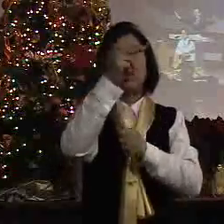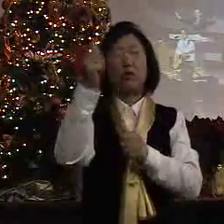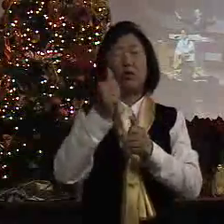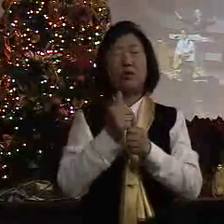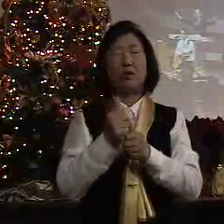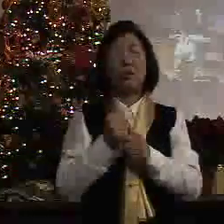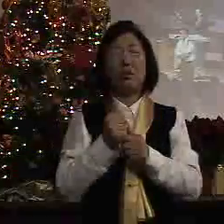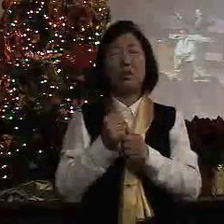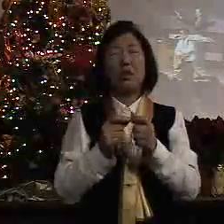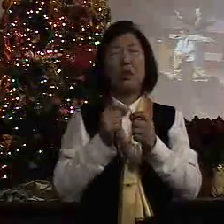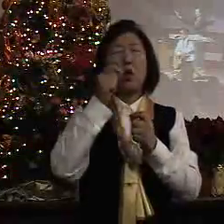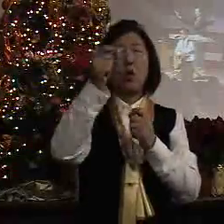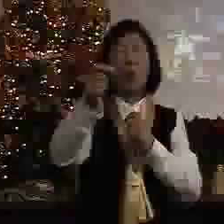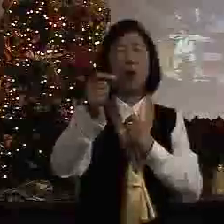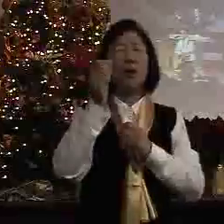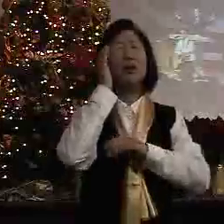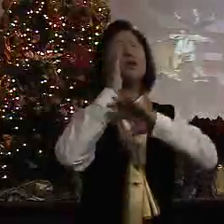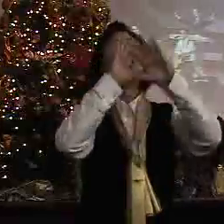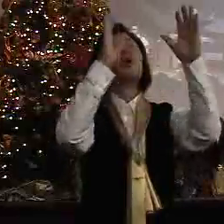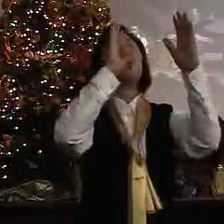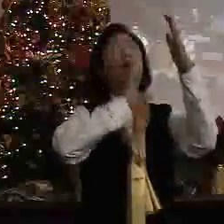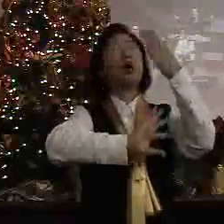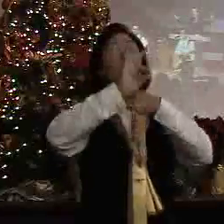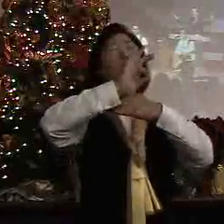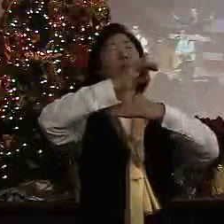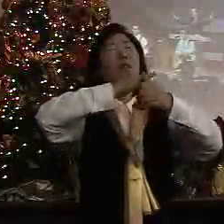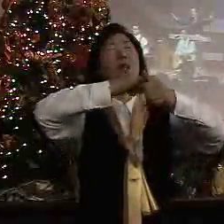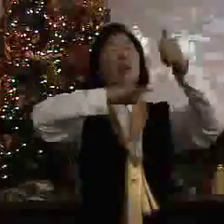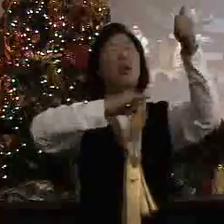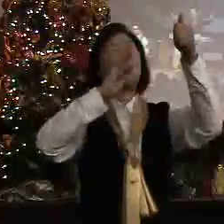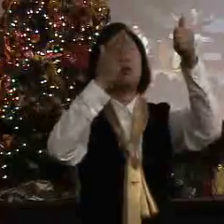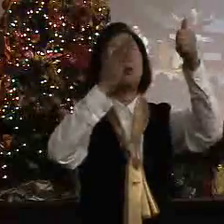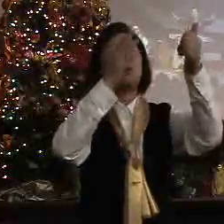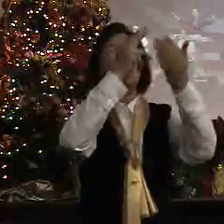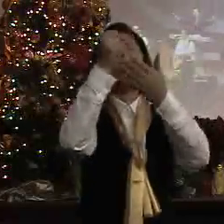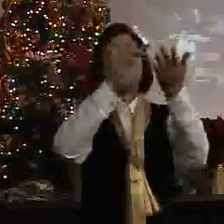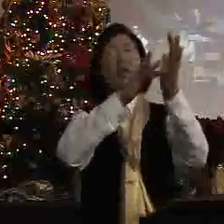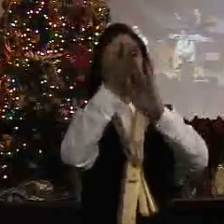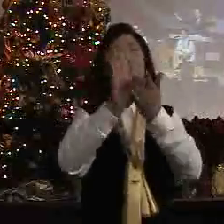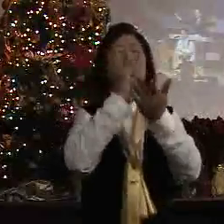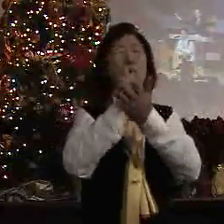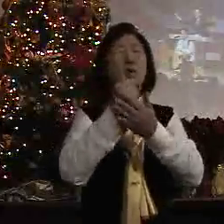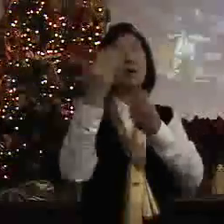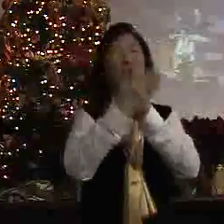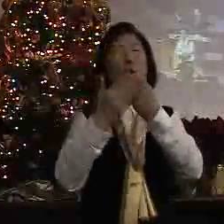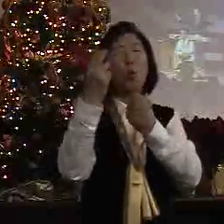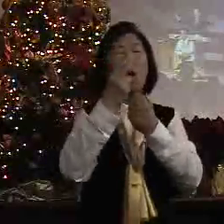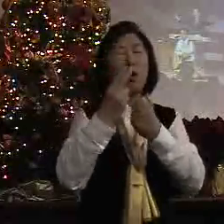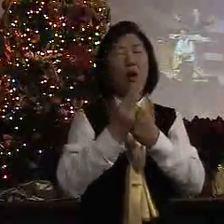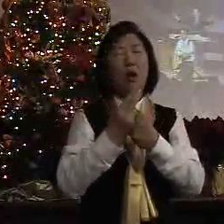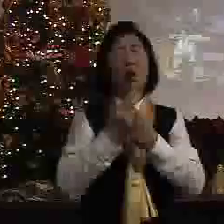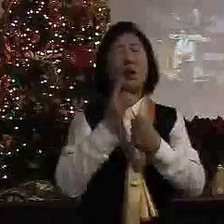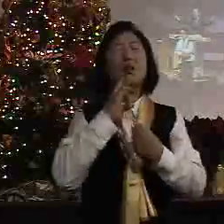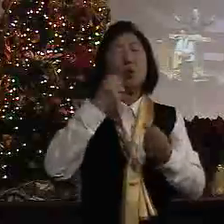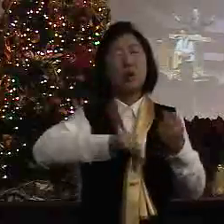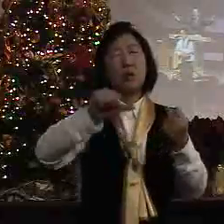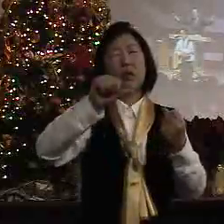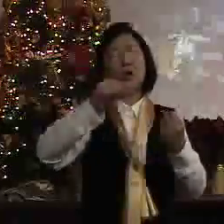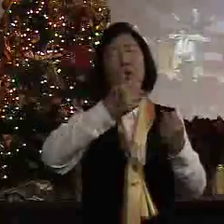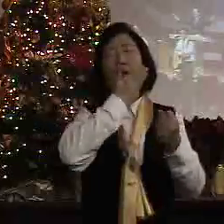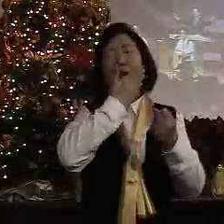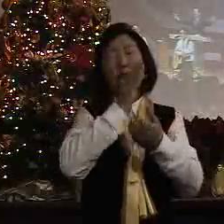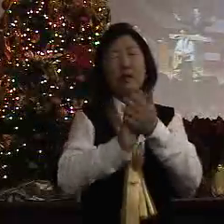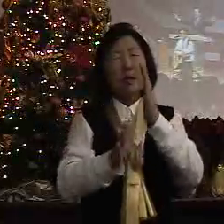주 영원한 존귀하신 신랑 되신 우리 주 예수 그리스도의 은혜와